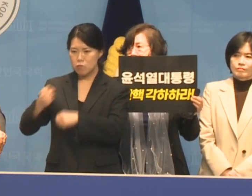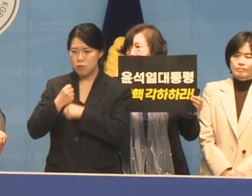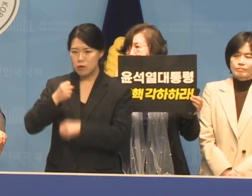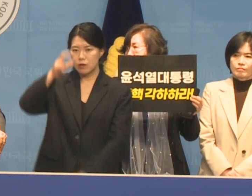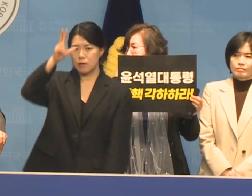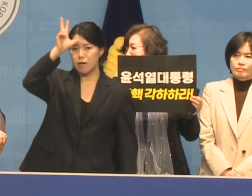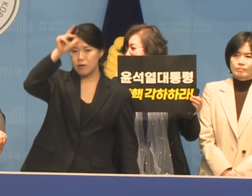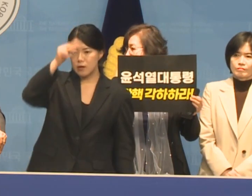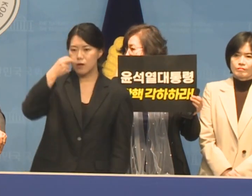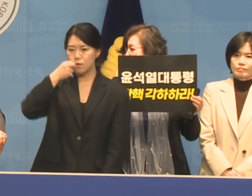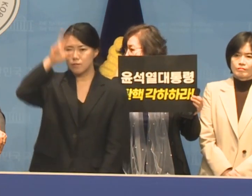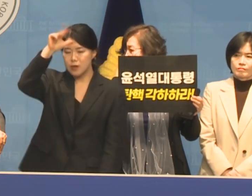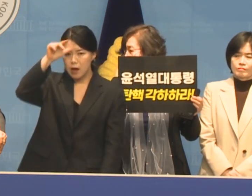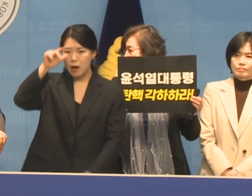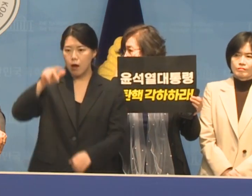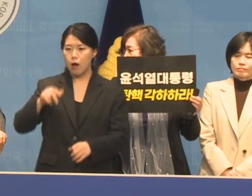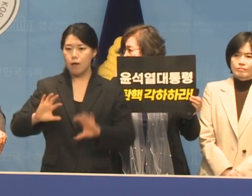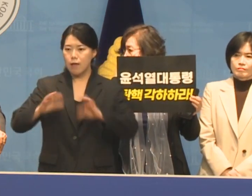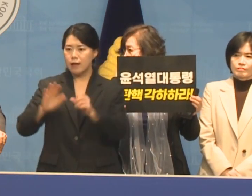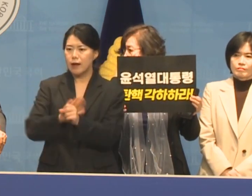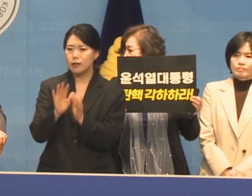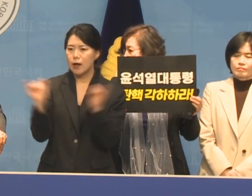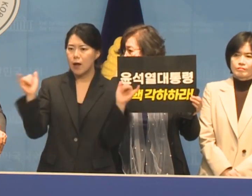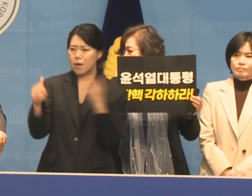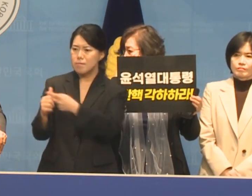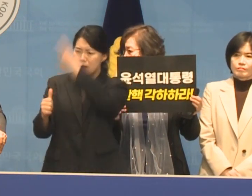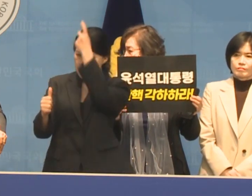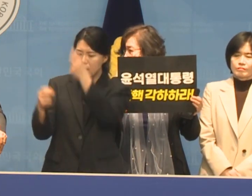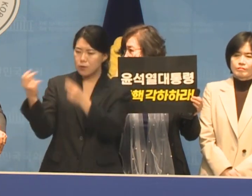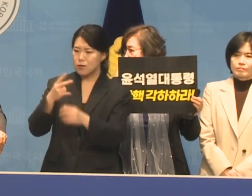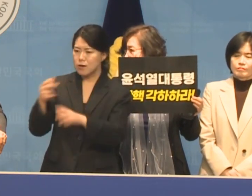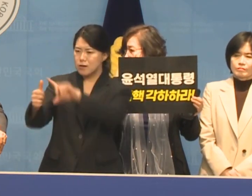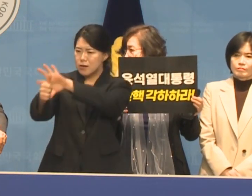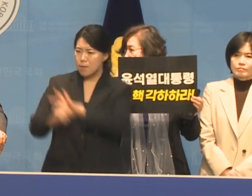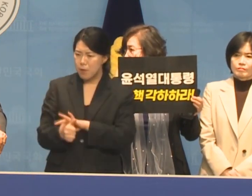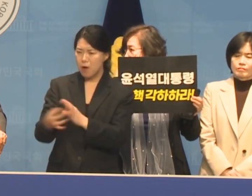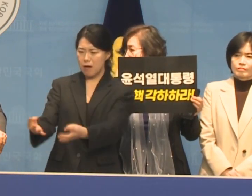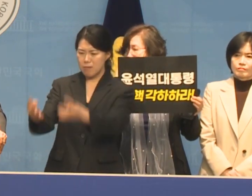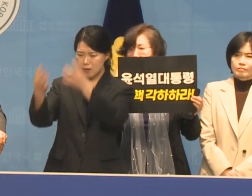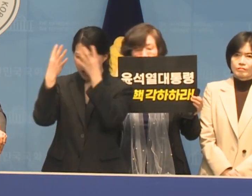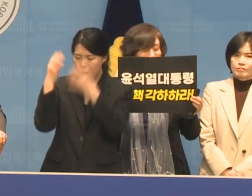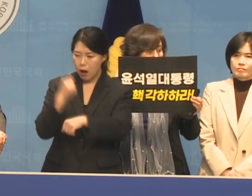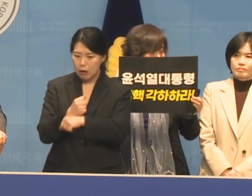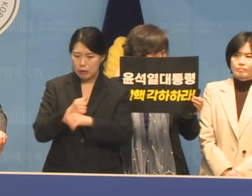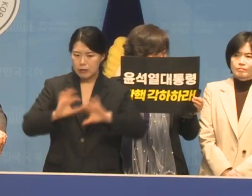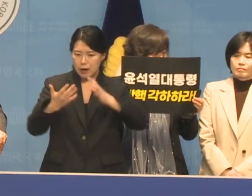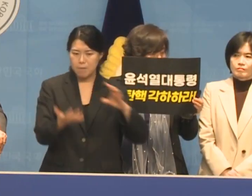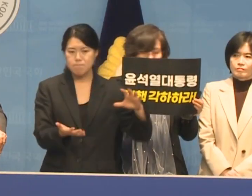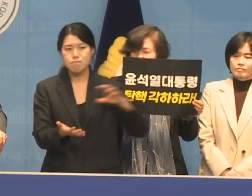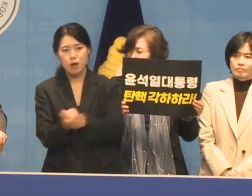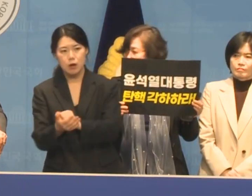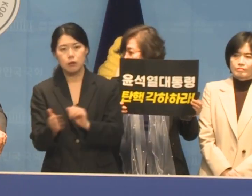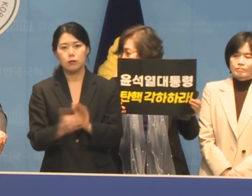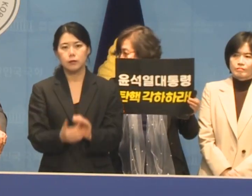경찰, 검찰의 애국자들을 탄핵하거나 체포, 구금하고 지금 나라를 장악했습니다.